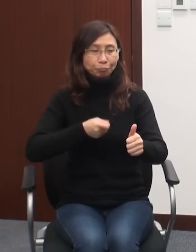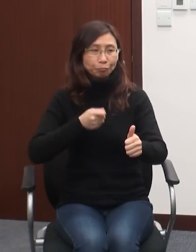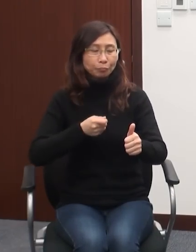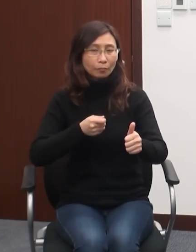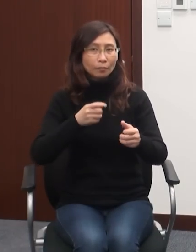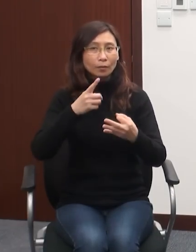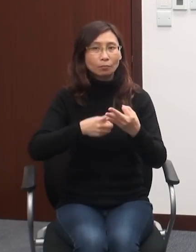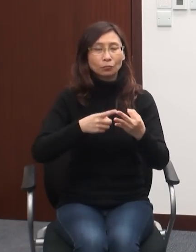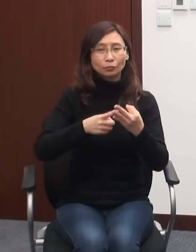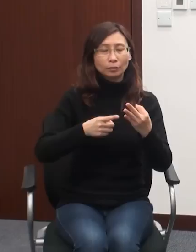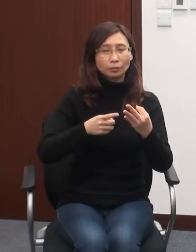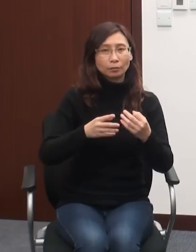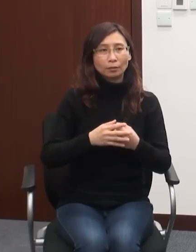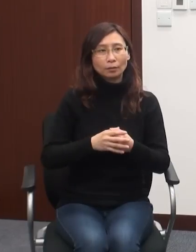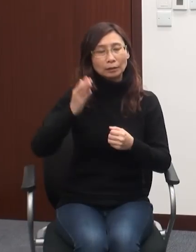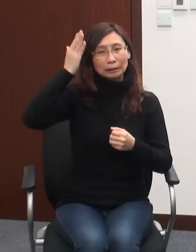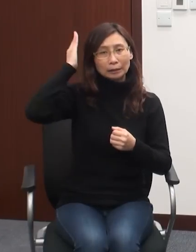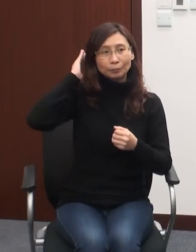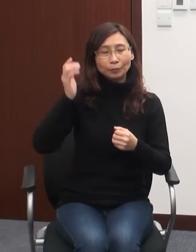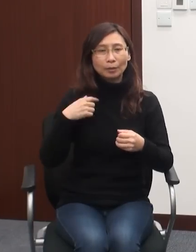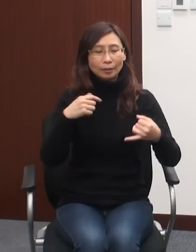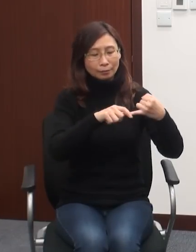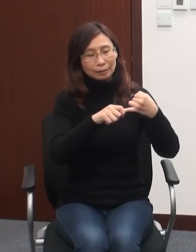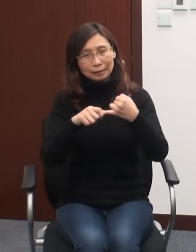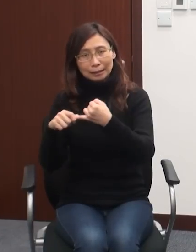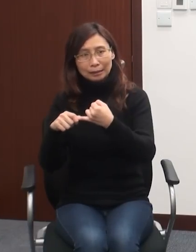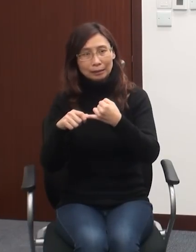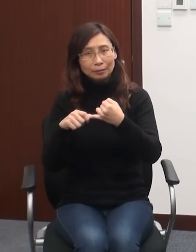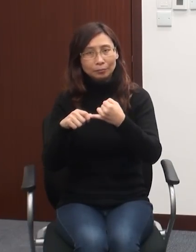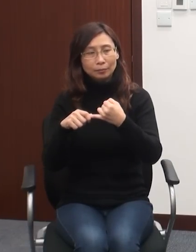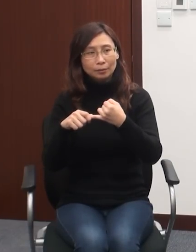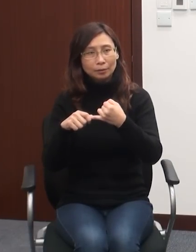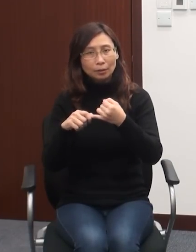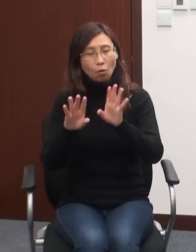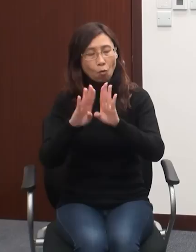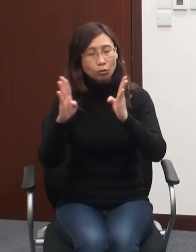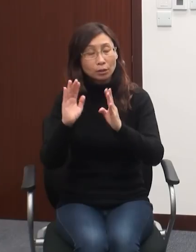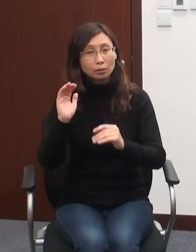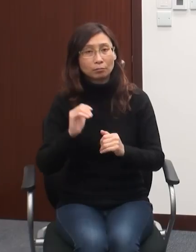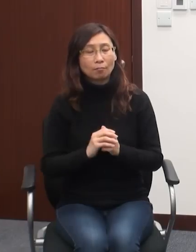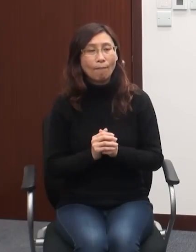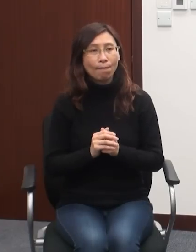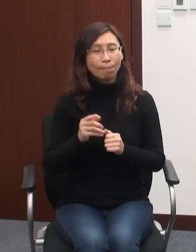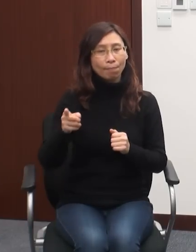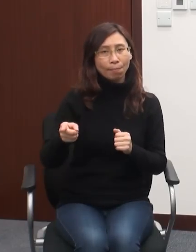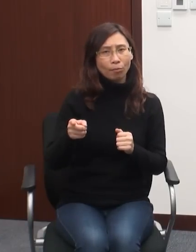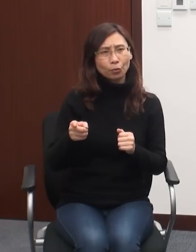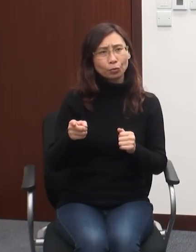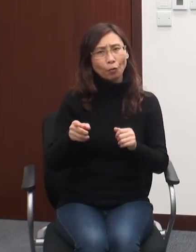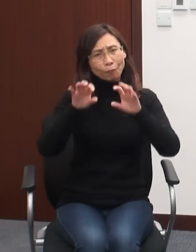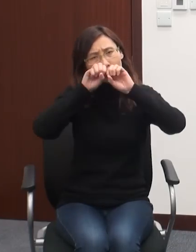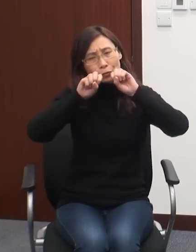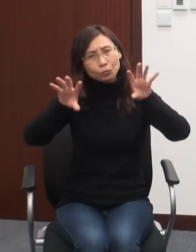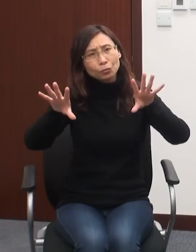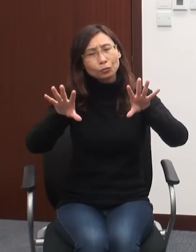瑩唔合憲咧，都延遲執行，即係嗰個即係呢個嗰個佢個宣告